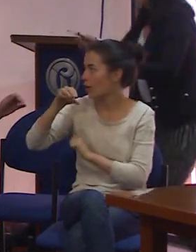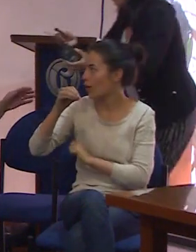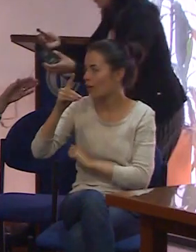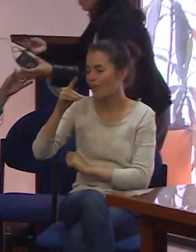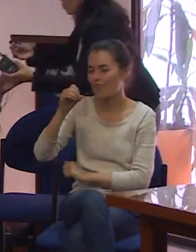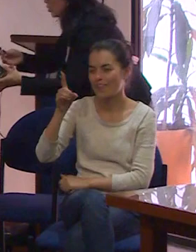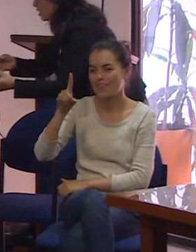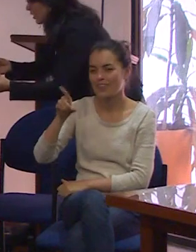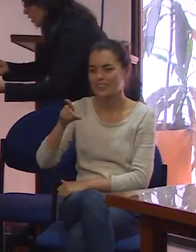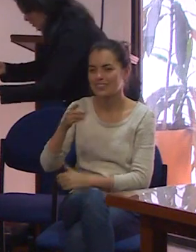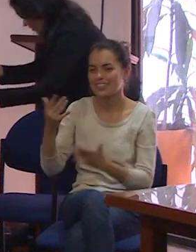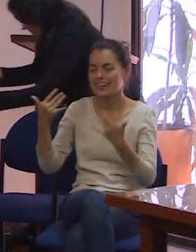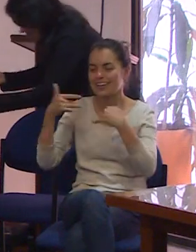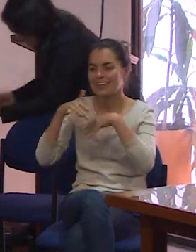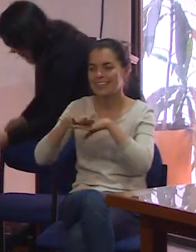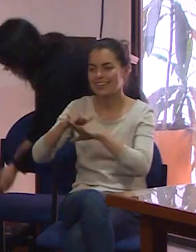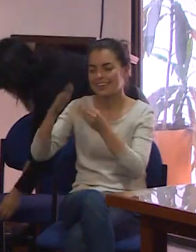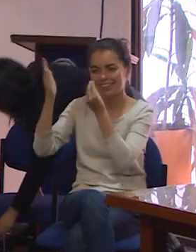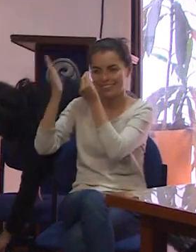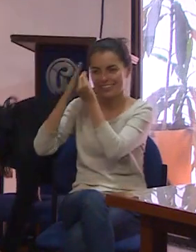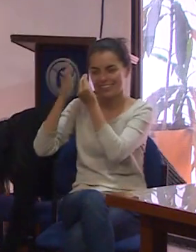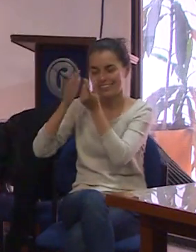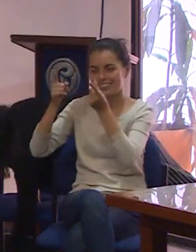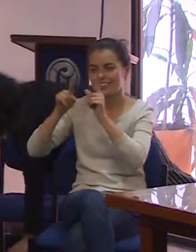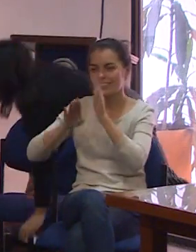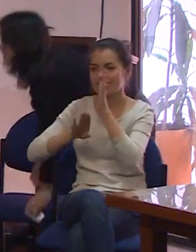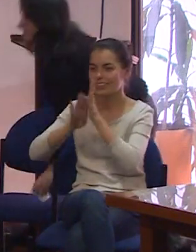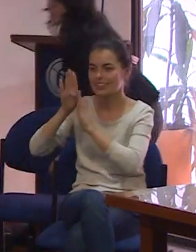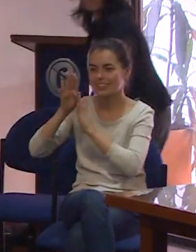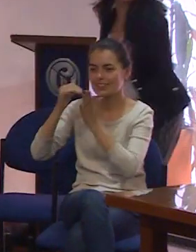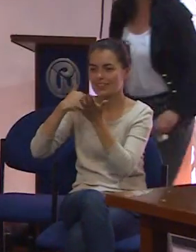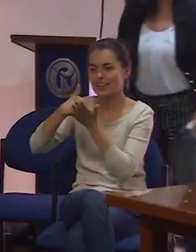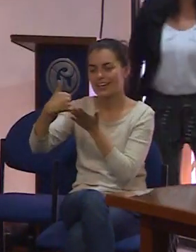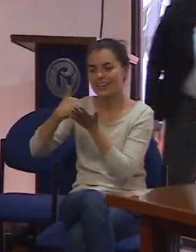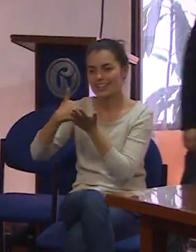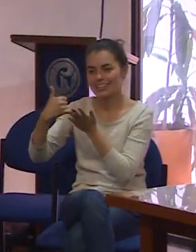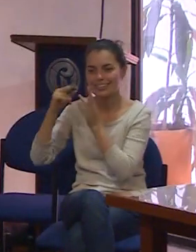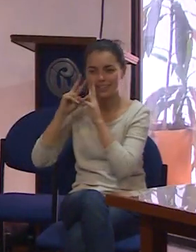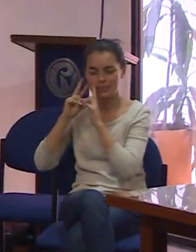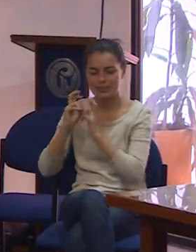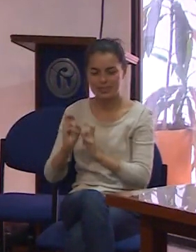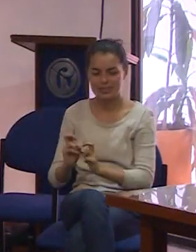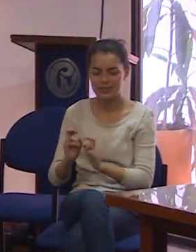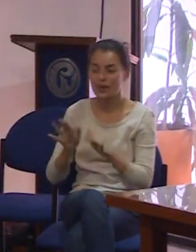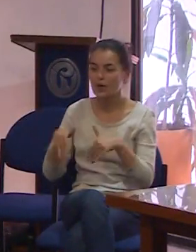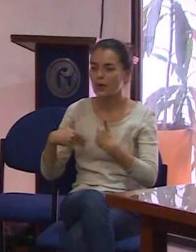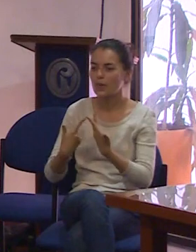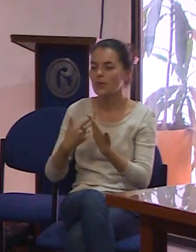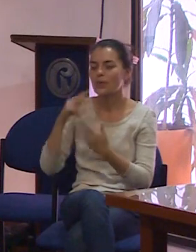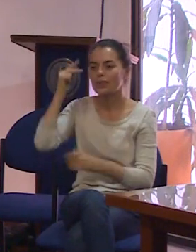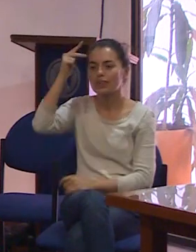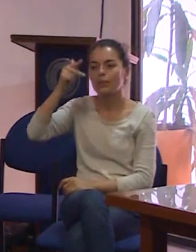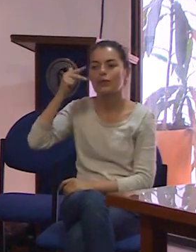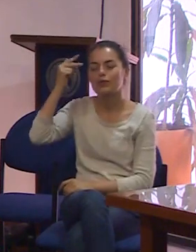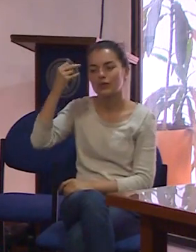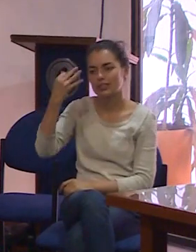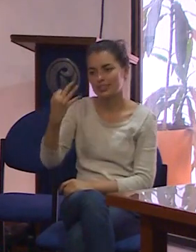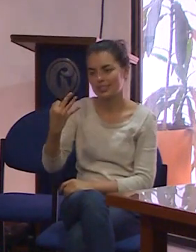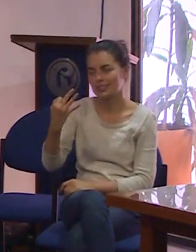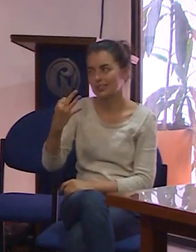que integren saberes y desarrollos de grupos y líneas de investigación a través de tres dimensiones.